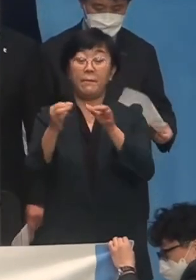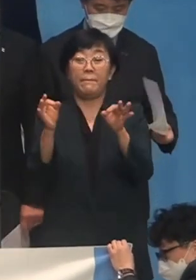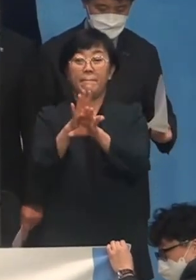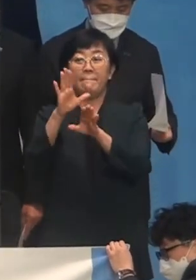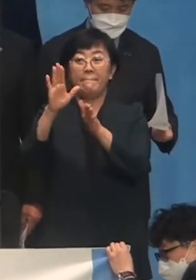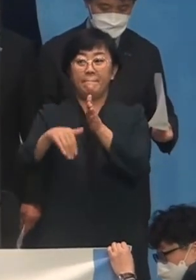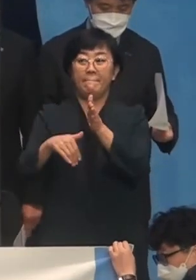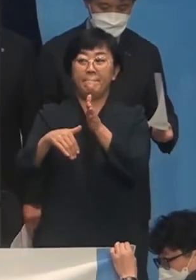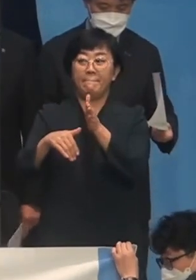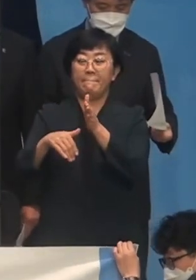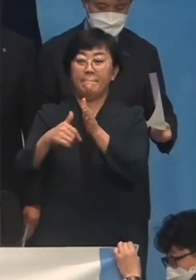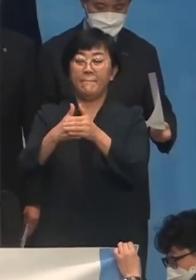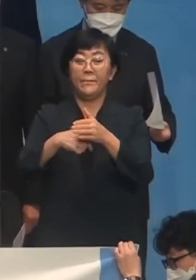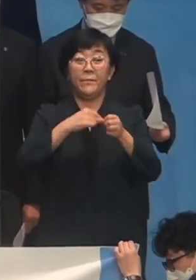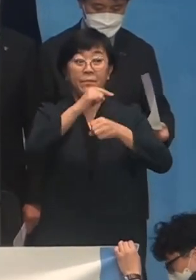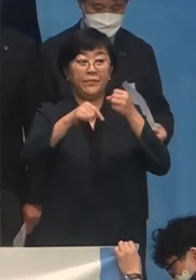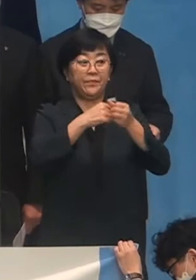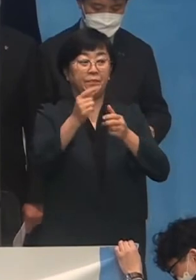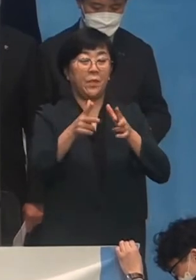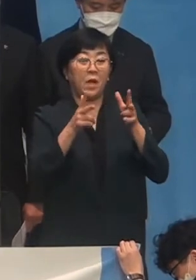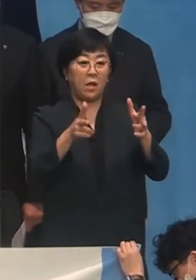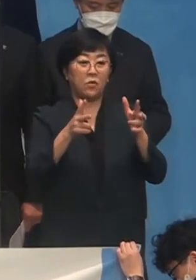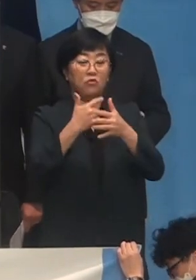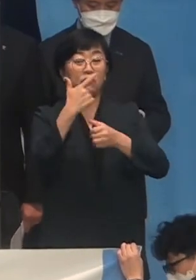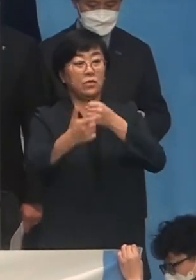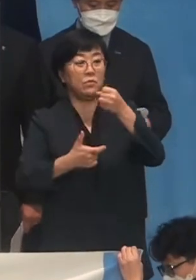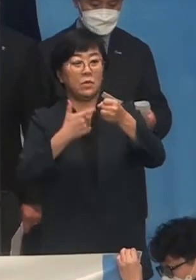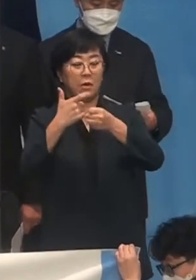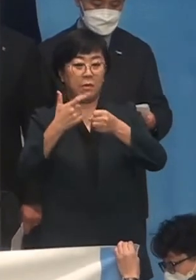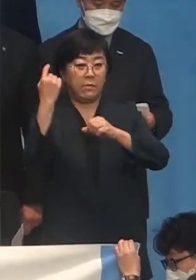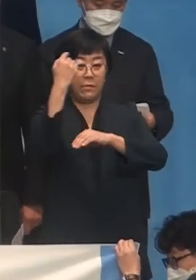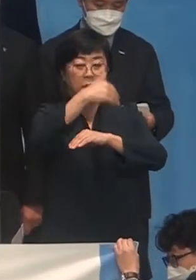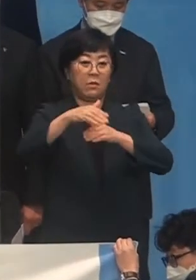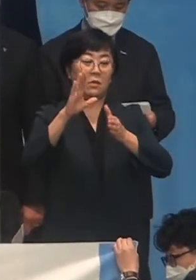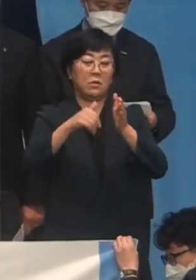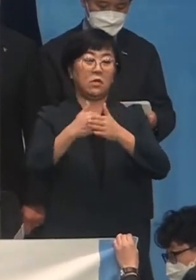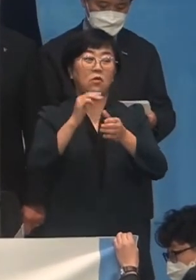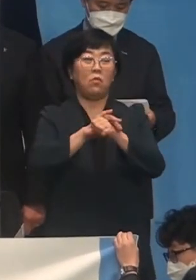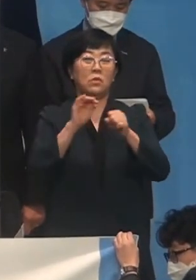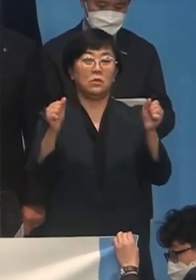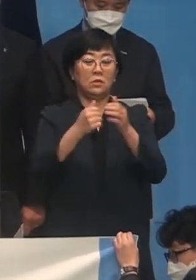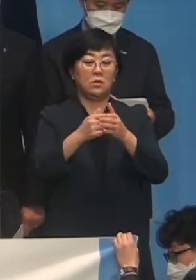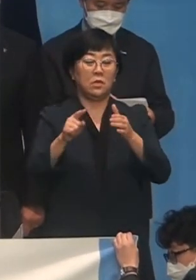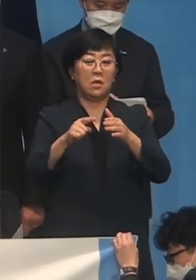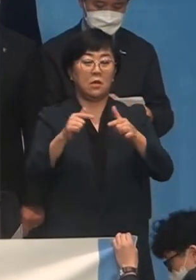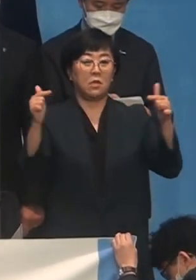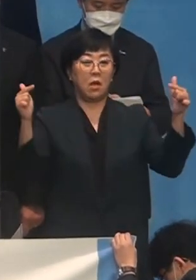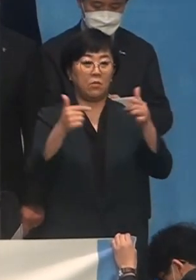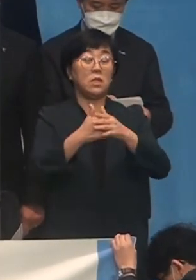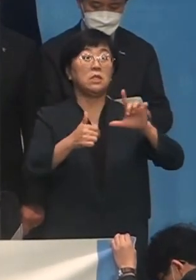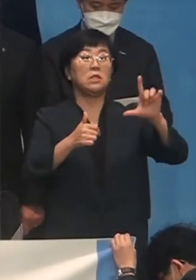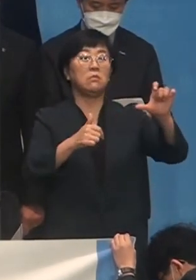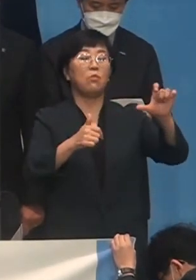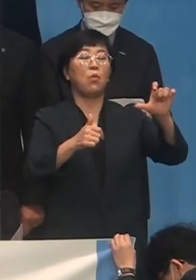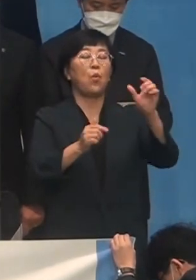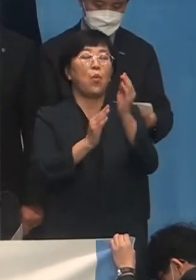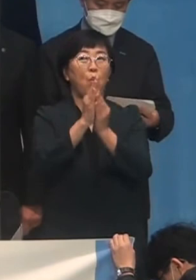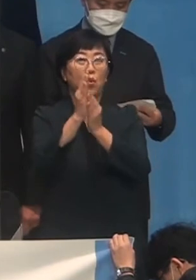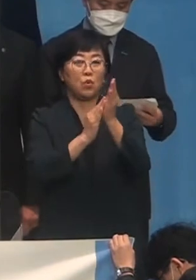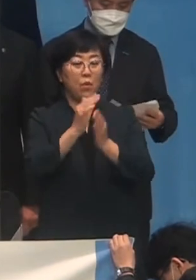경우 원전 가동기간 60년을 고려하면 경북 지역 생산 감소 15조 8천억